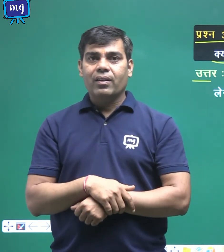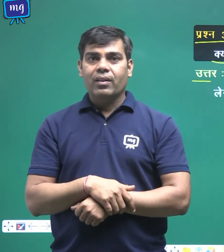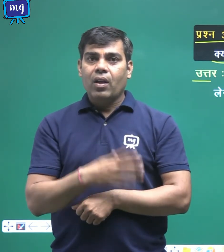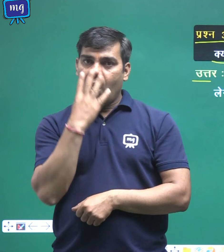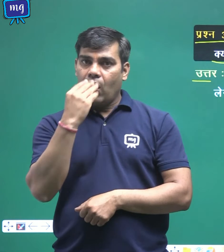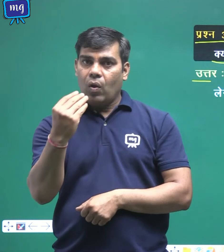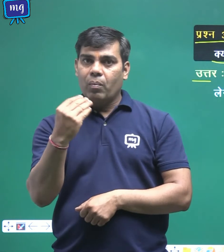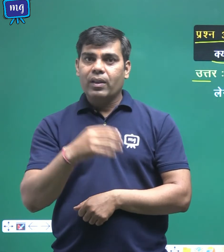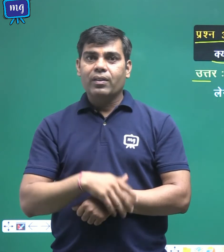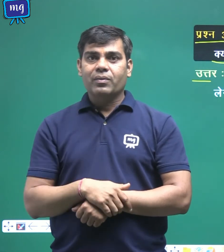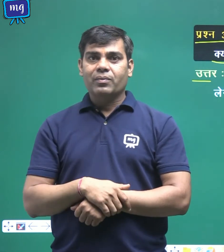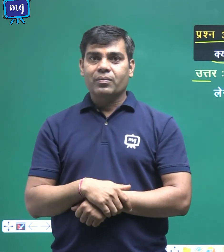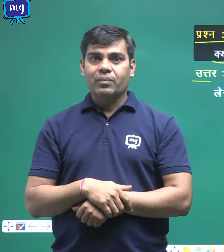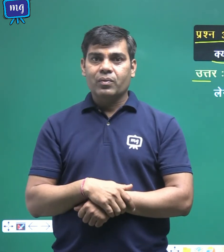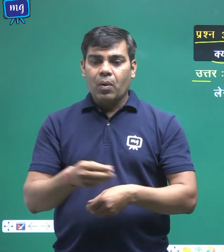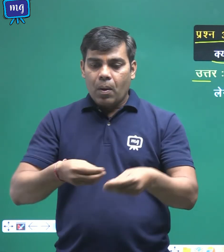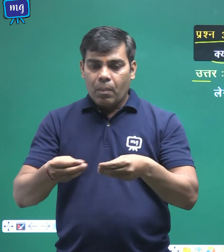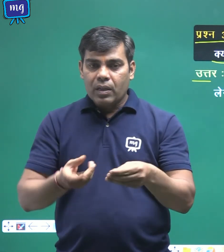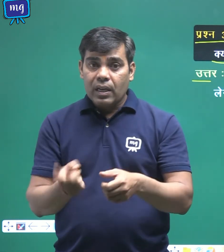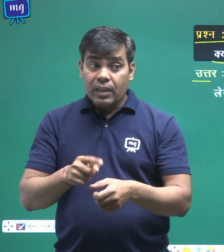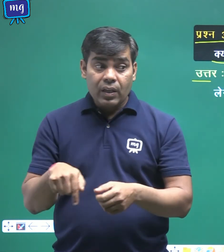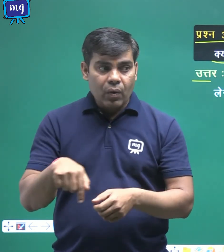लोमड़ी बाजार की